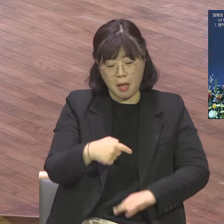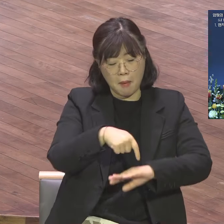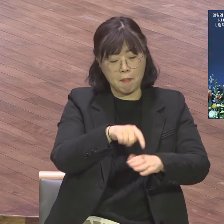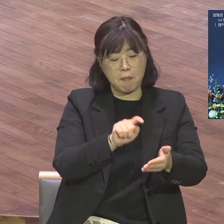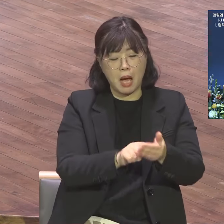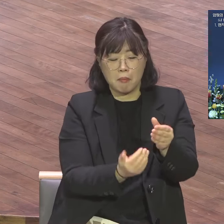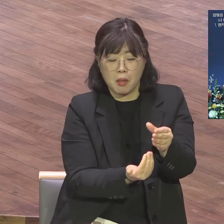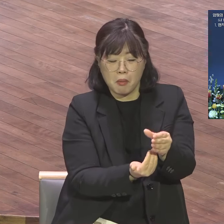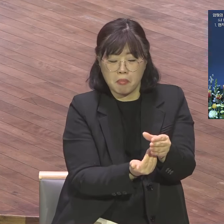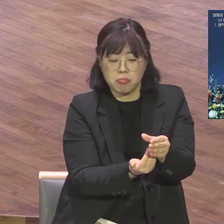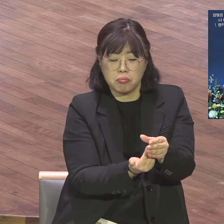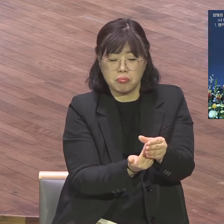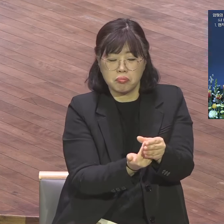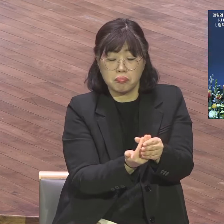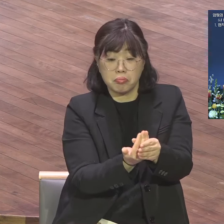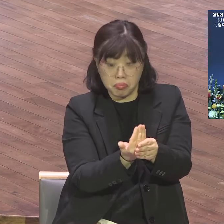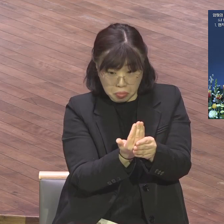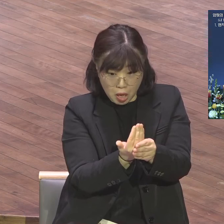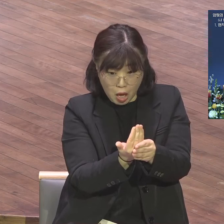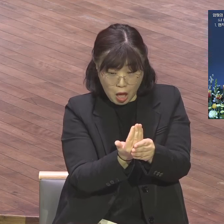마음으로 시작돼 눈으로 나타나.